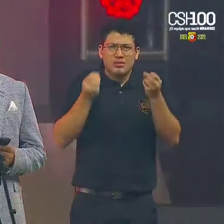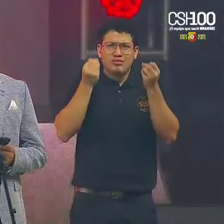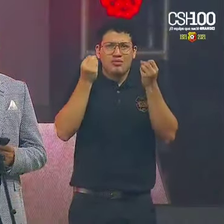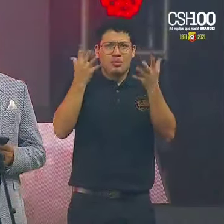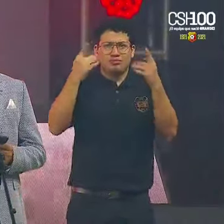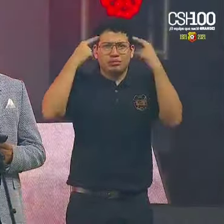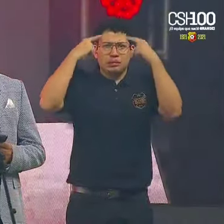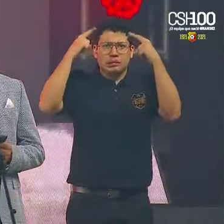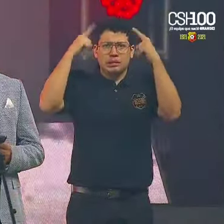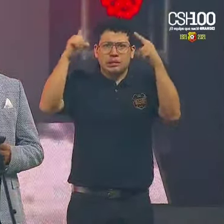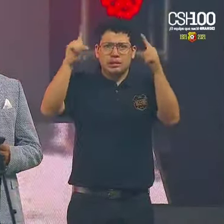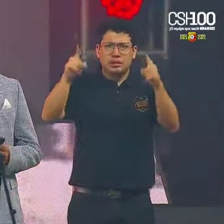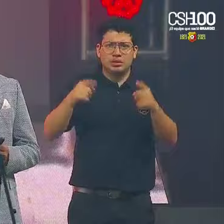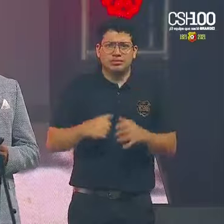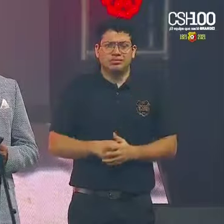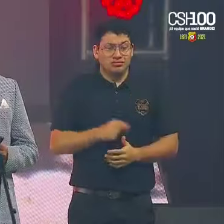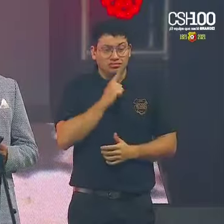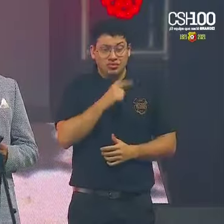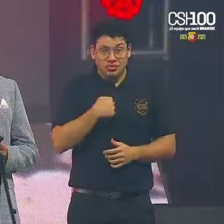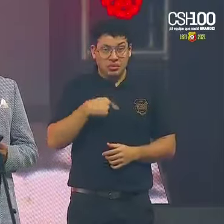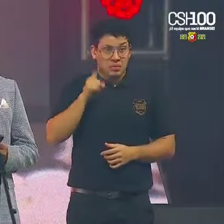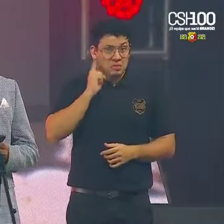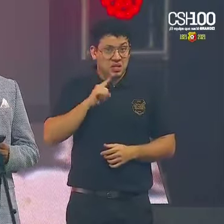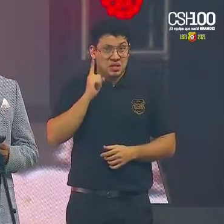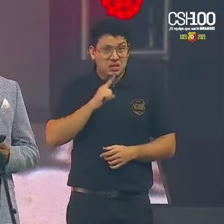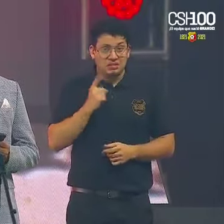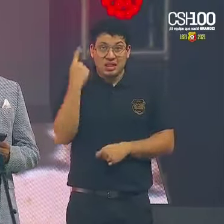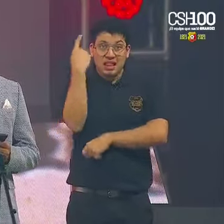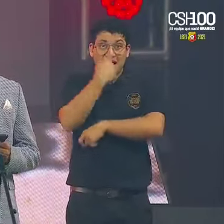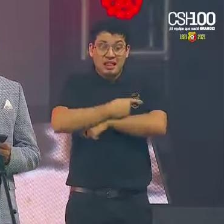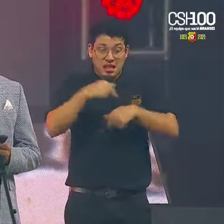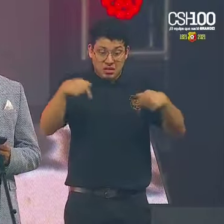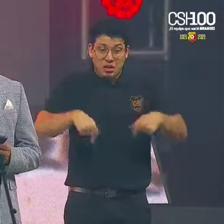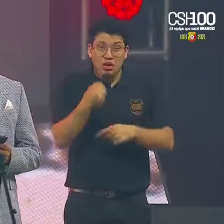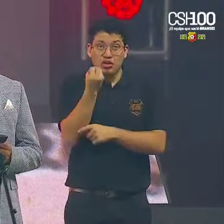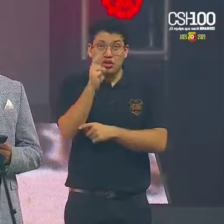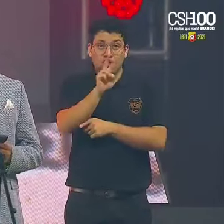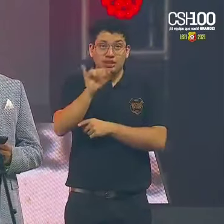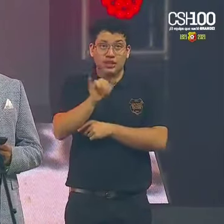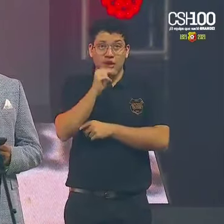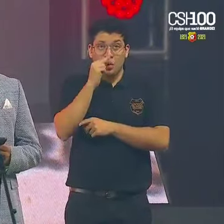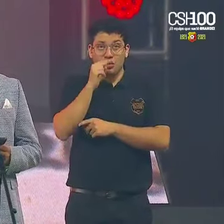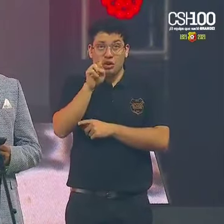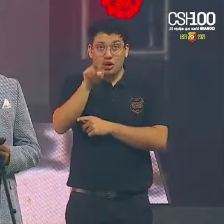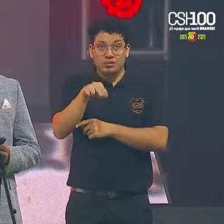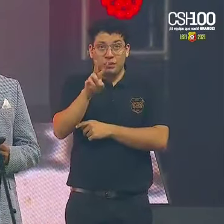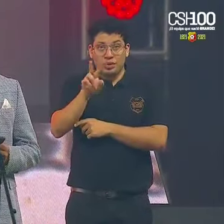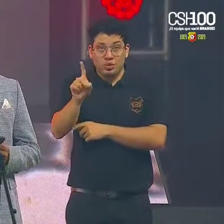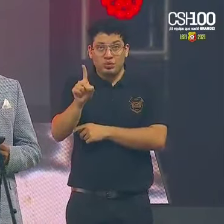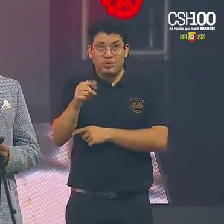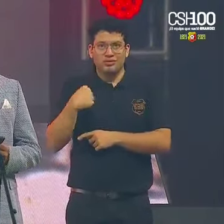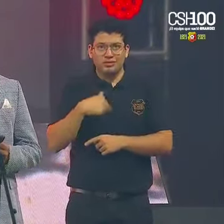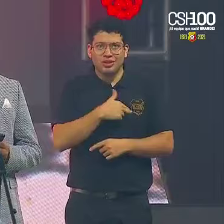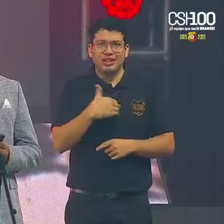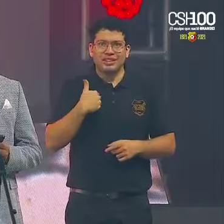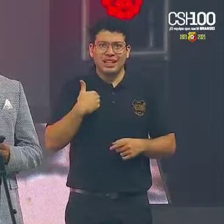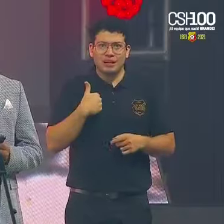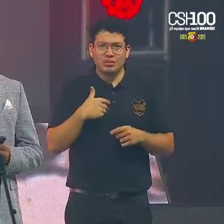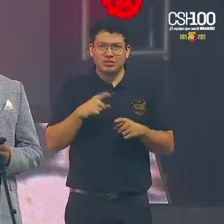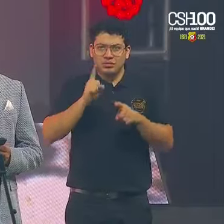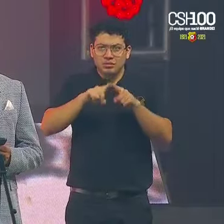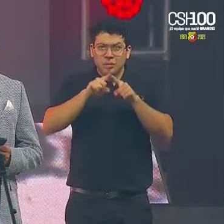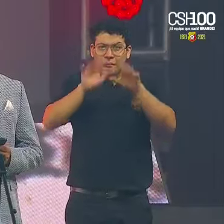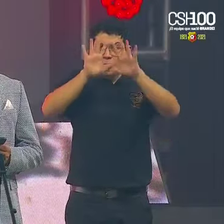éxito. Sería mentiroso si al día de hoy, 12 de junio del 2021, tendríamos en nuestras